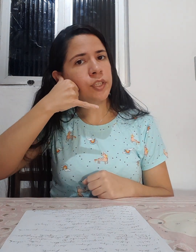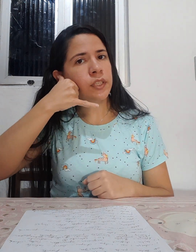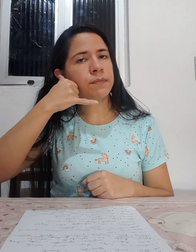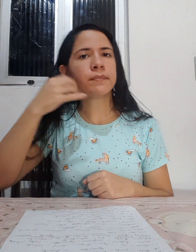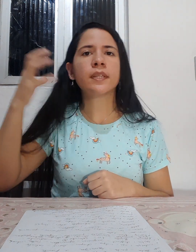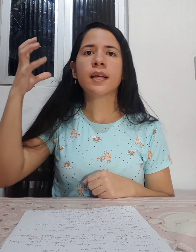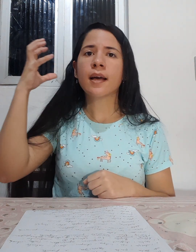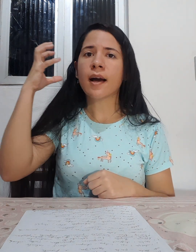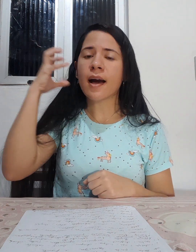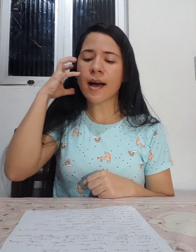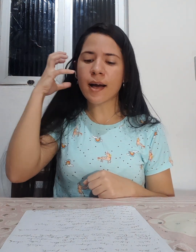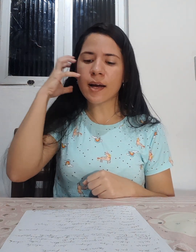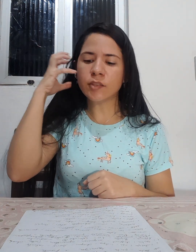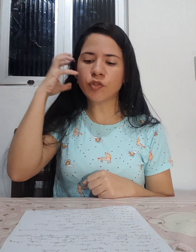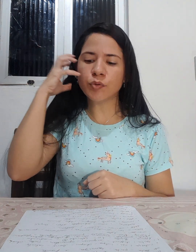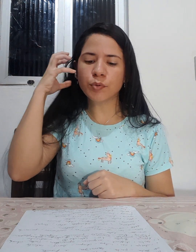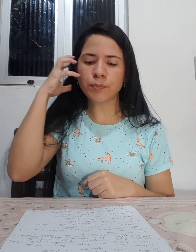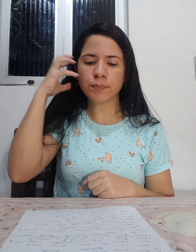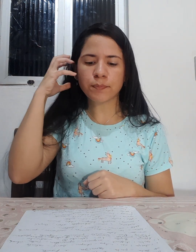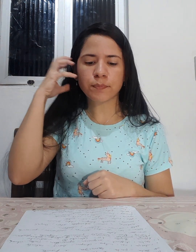telefone, rádio.